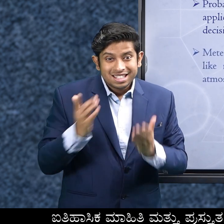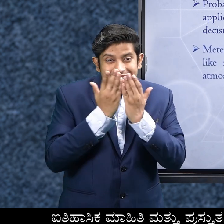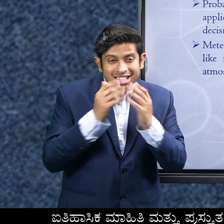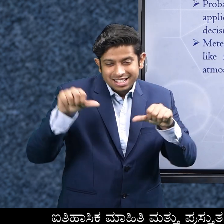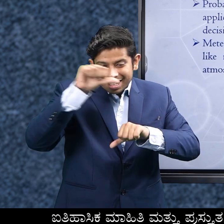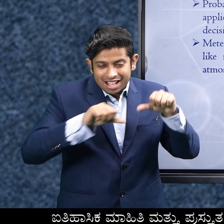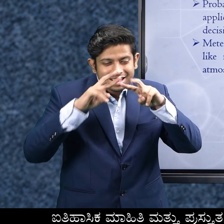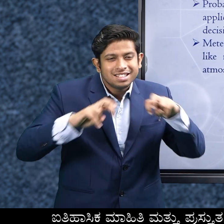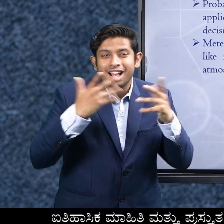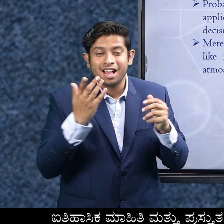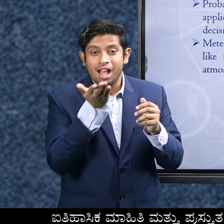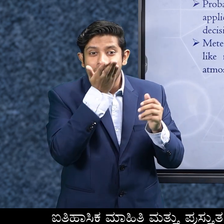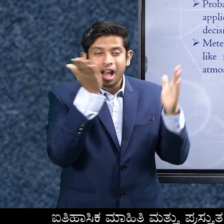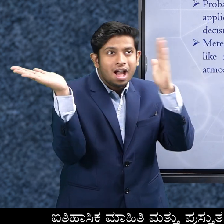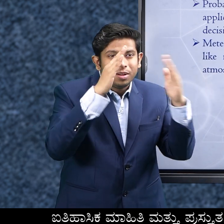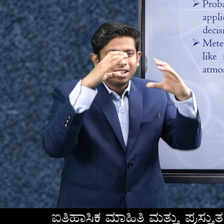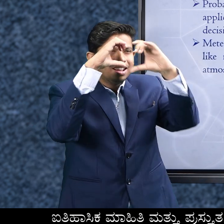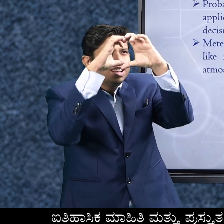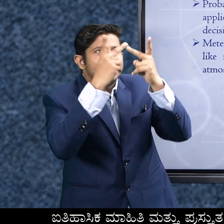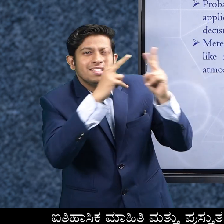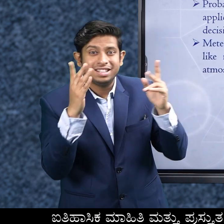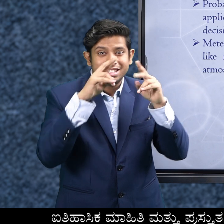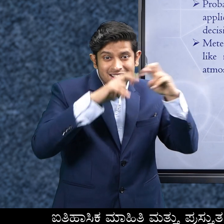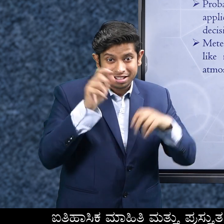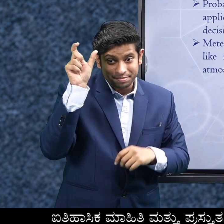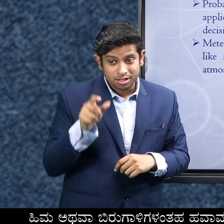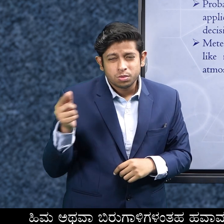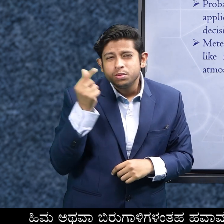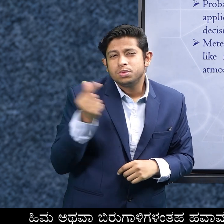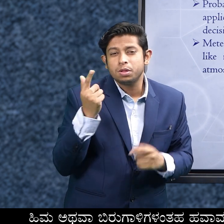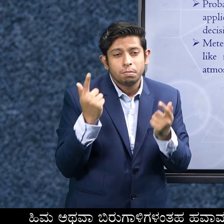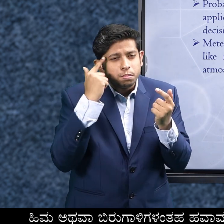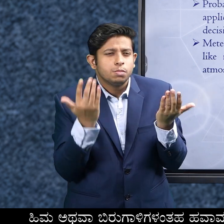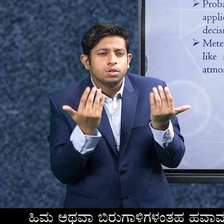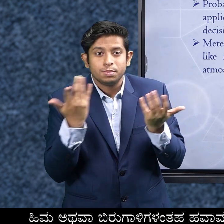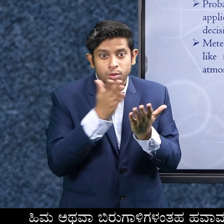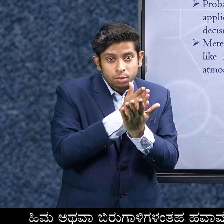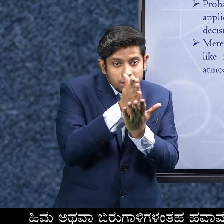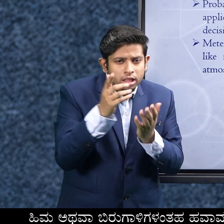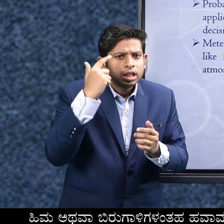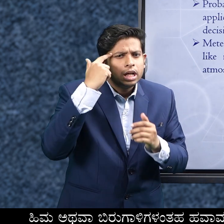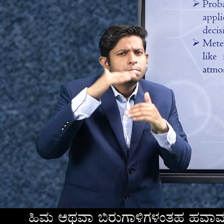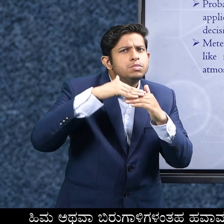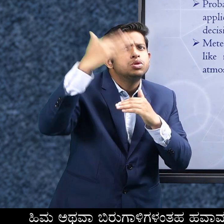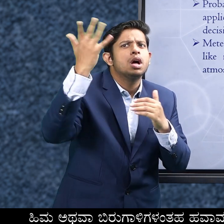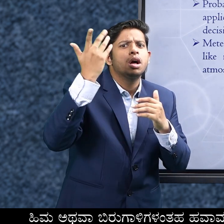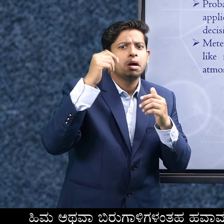ಐತಿಹಾಸಿಕ ಮಾಹಿತಿ ಮತ್ತು ಪ್ರಸ್ತುತ ವಾತಾವರಣ ಪರಿಸ್ಥಿತಿಗಳ ಆಧಾರದ ಮೇಲೆ ಮಳೆ, ಹಿಮ ಅಥವಾ ಬಿರುಗಾಳಿಗಳಂತಹ ಹವಾಮಾನ ಪರಿಸ್ಥಿತಿಗಳನ್ನು ಊಹಿಸಲು